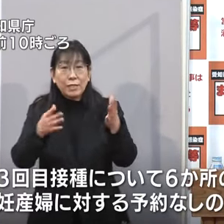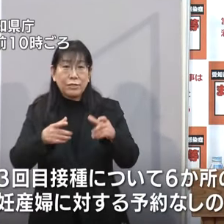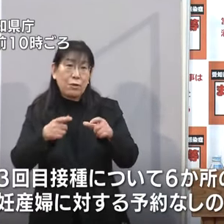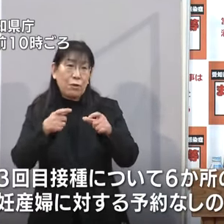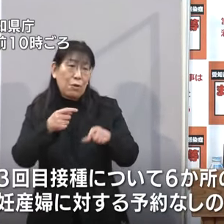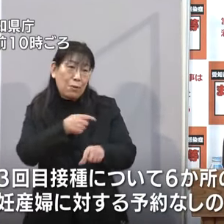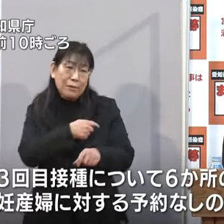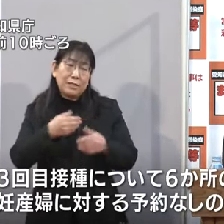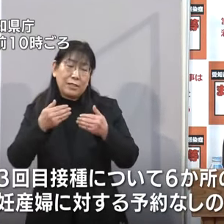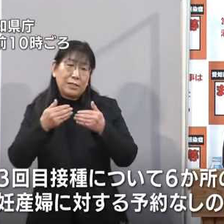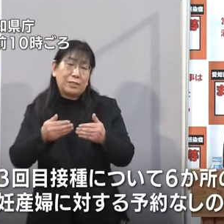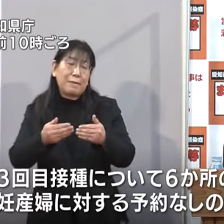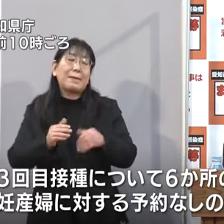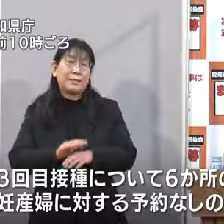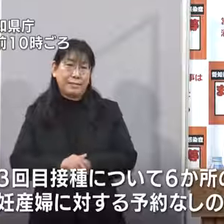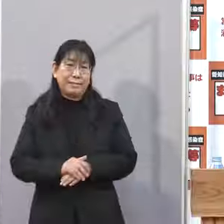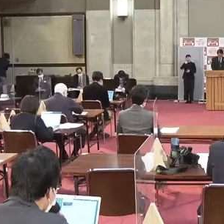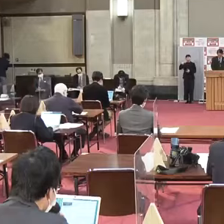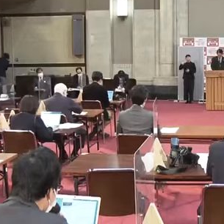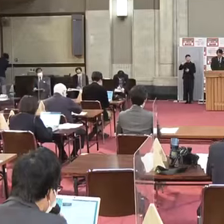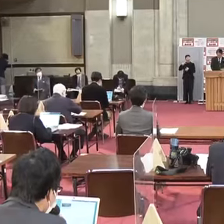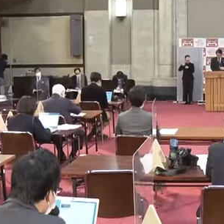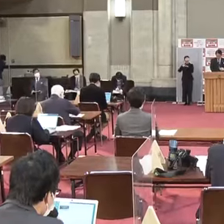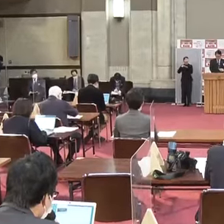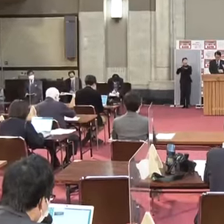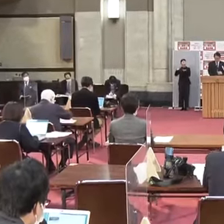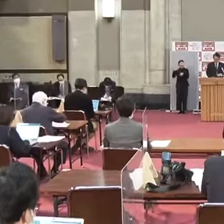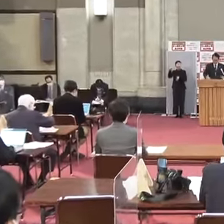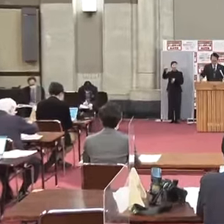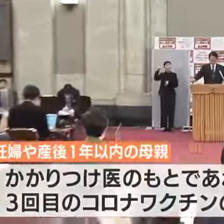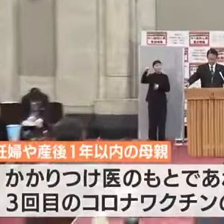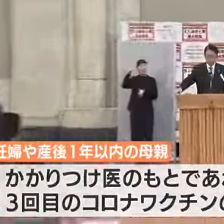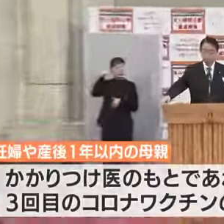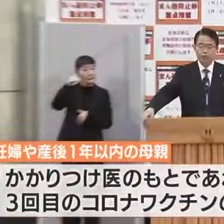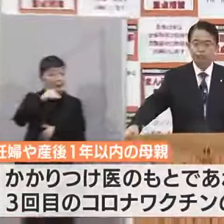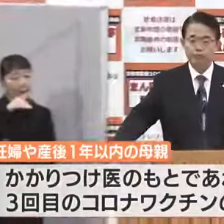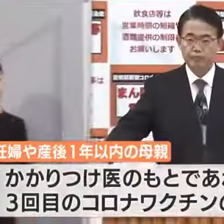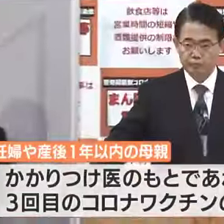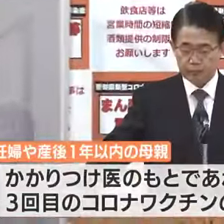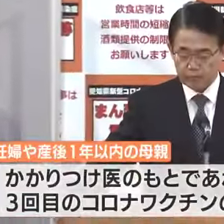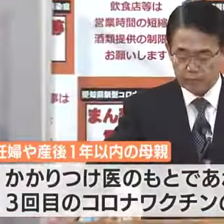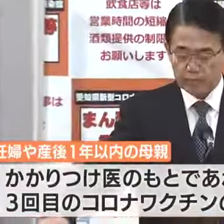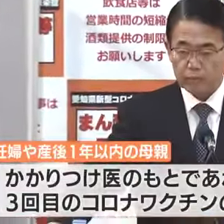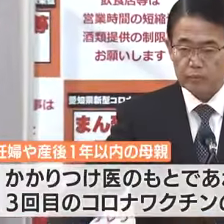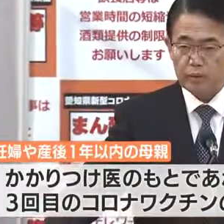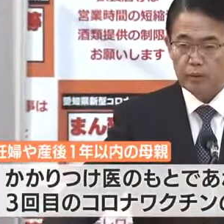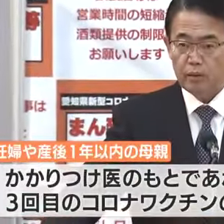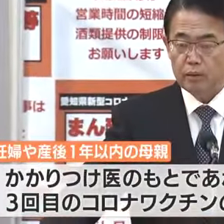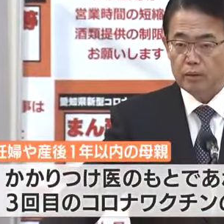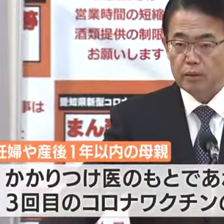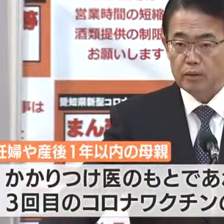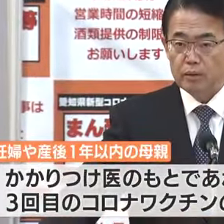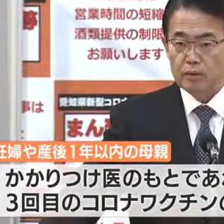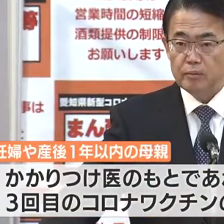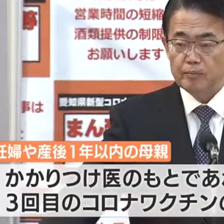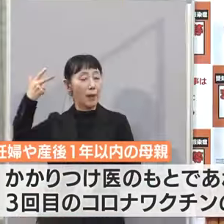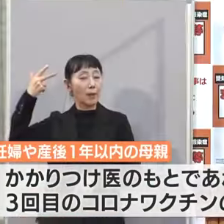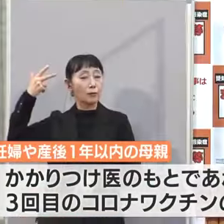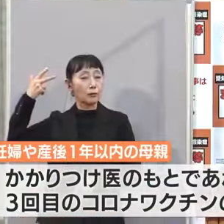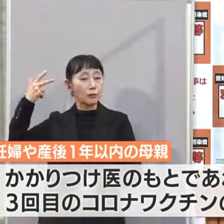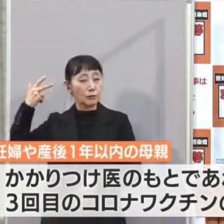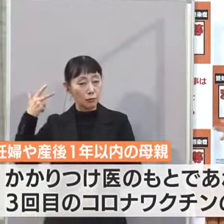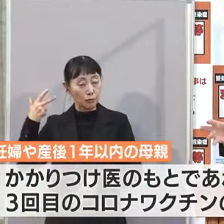ワクチン接種を進めていくことといたします愛知県では現在妊婦や出産後1年以内の母親につい